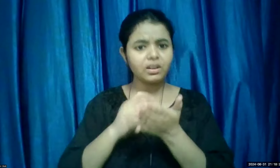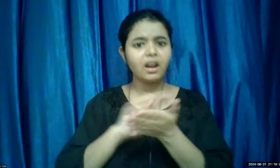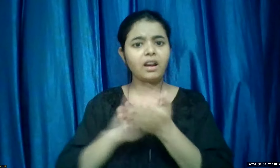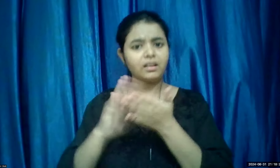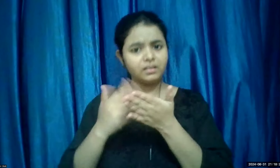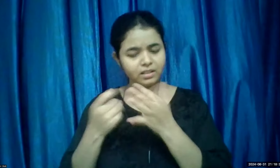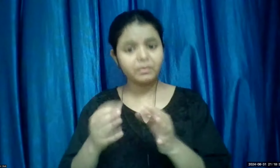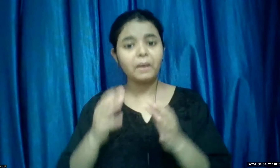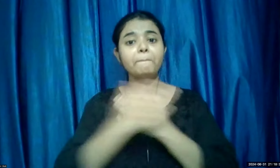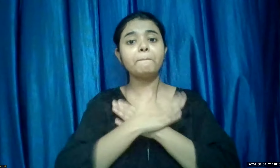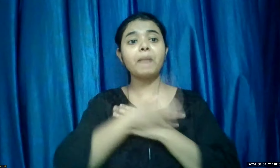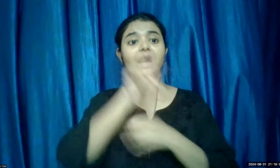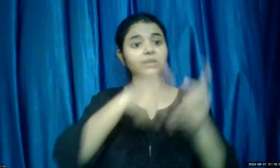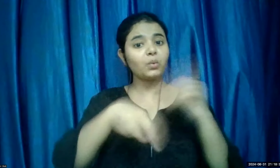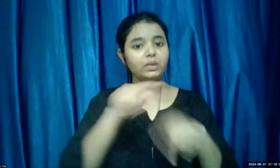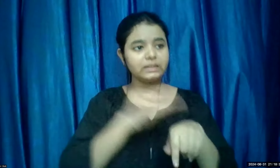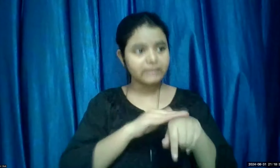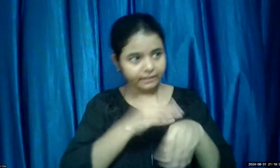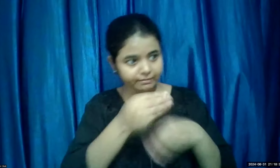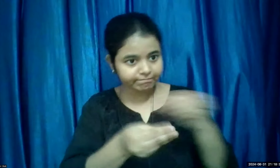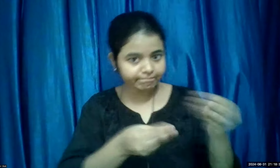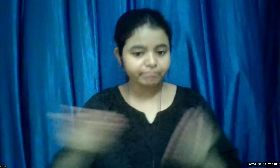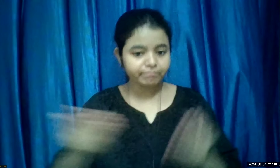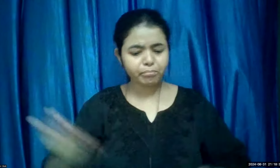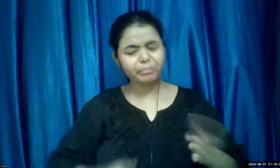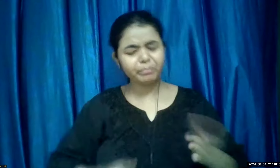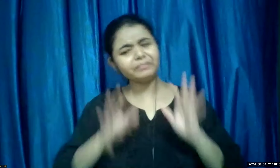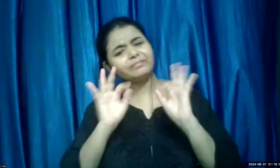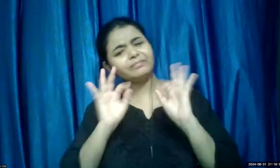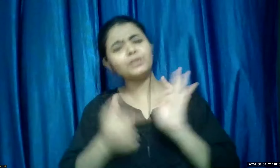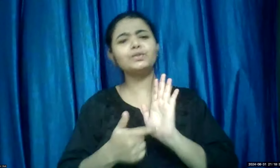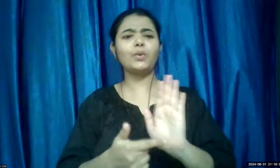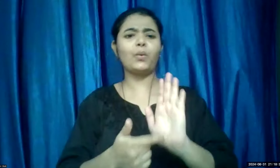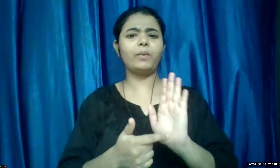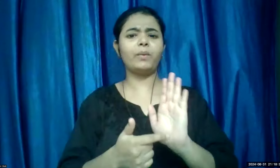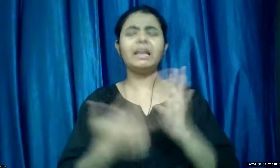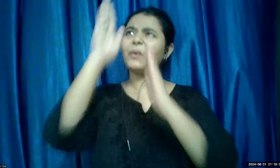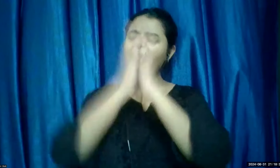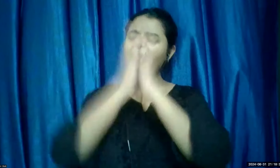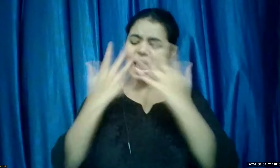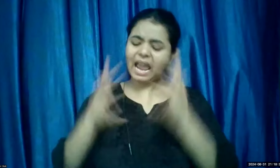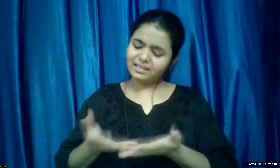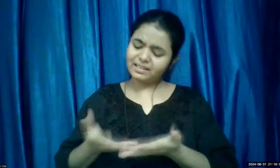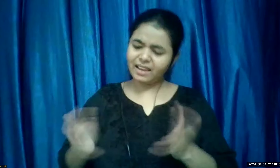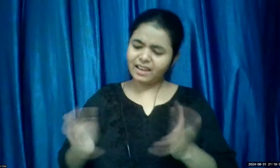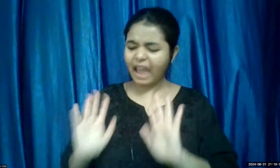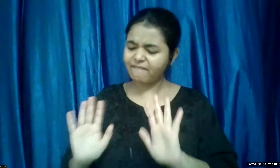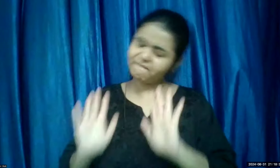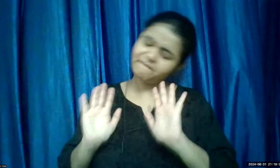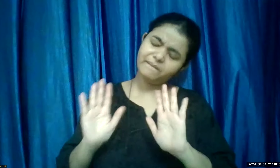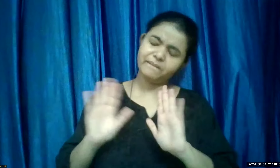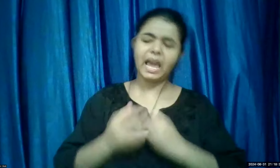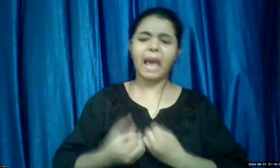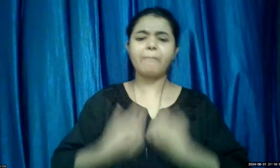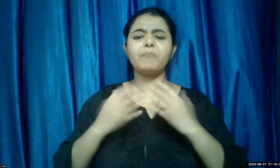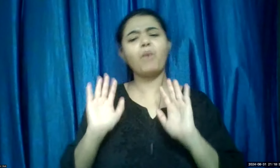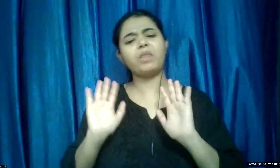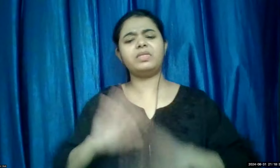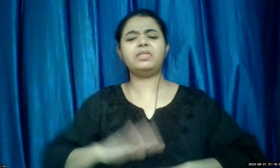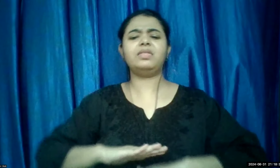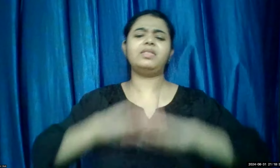करें, भगवान की सेवा करें, अच्छा भाव बना के रखें कि भगवान ने जो दिया जैसा दिया वो पर्याप्त दिया, अगर ऐसा भाव आपने बना